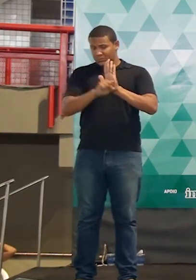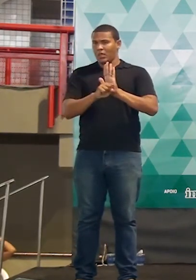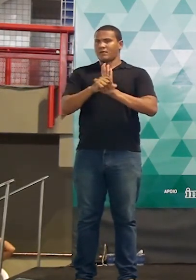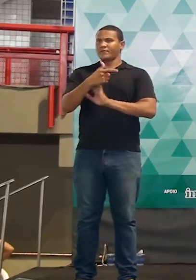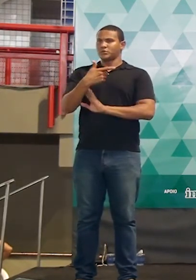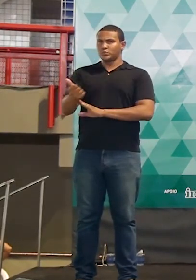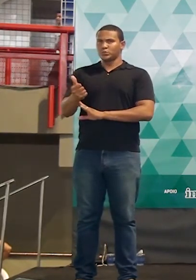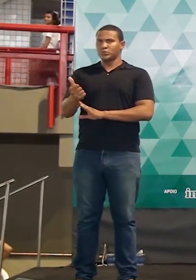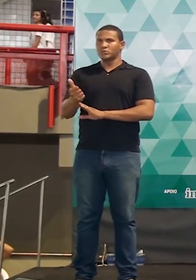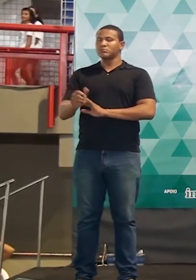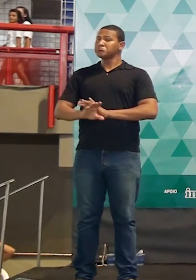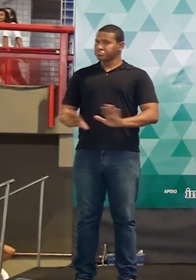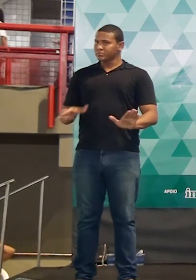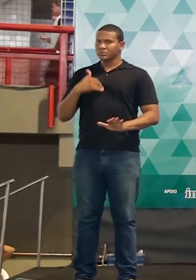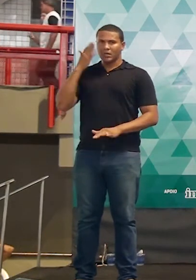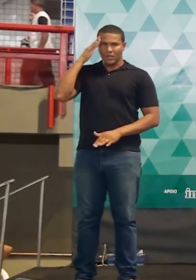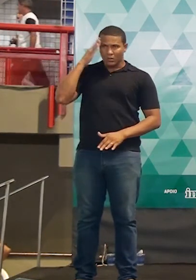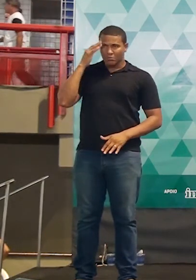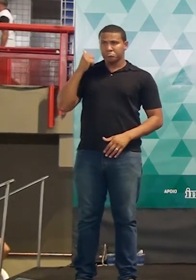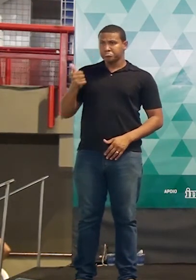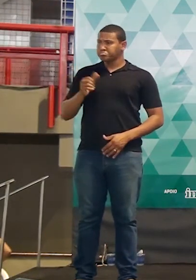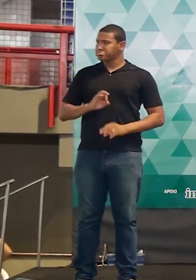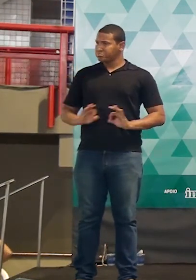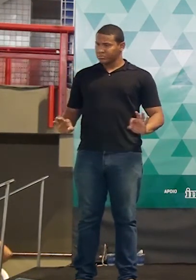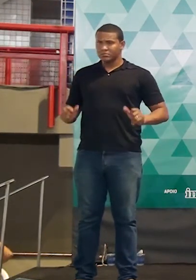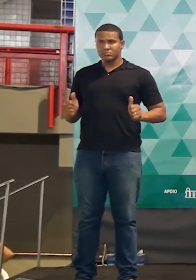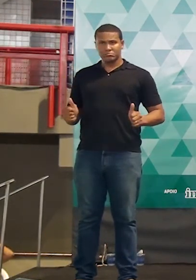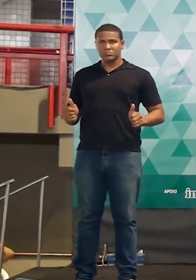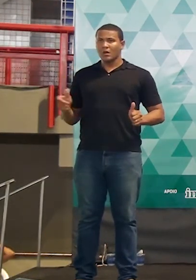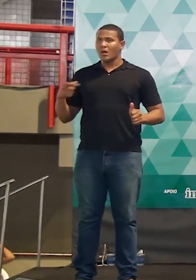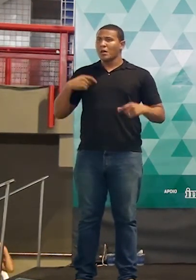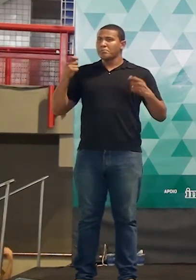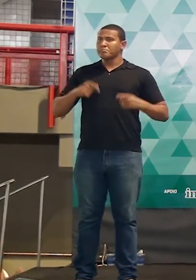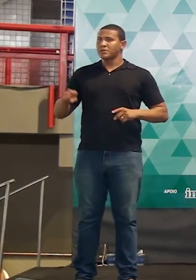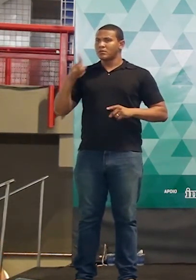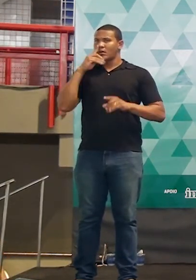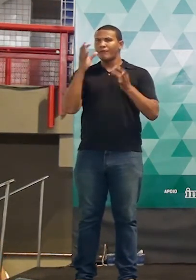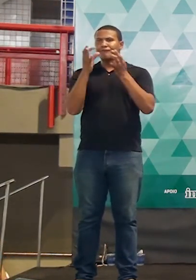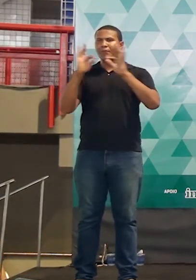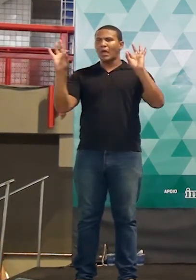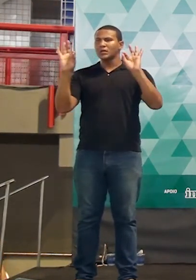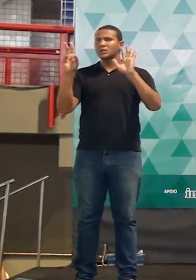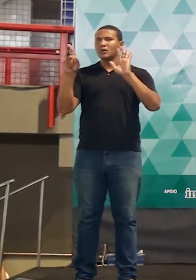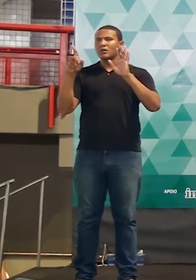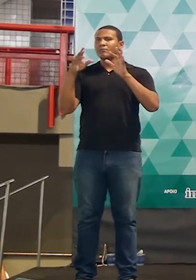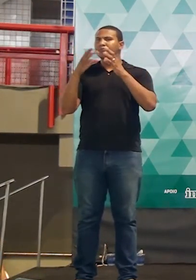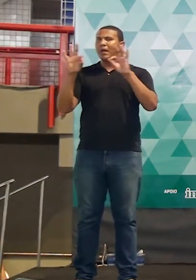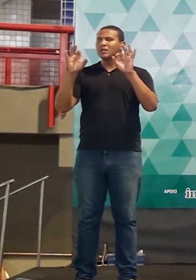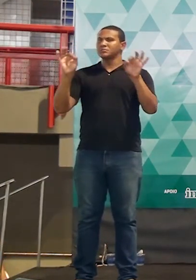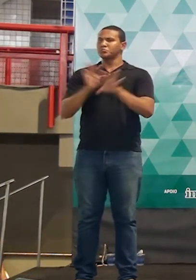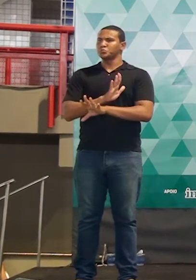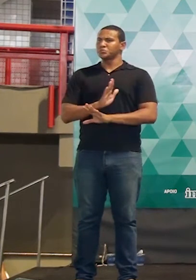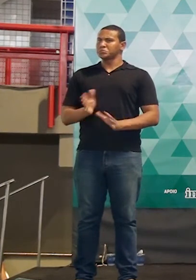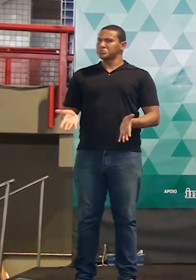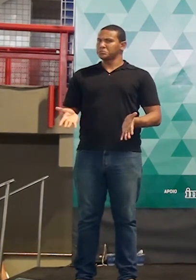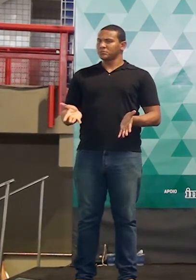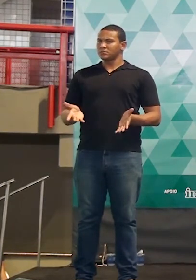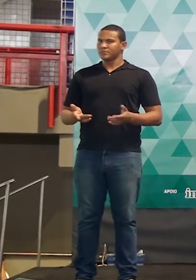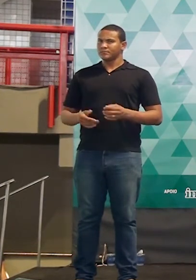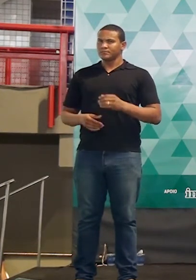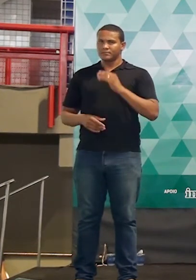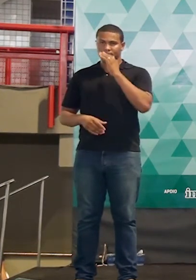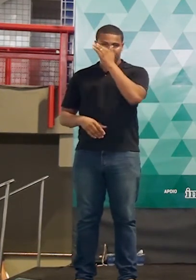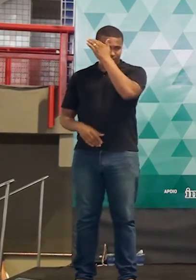21, entenderam? Resolveu o problema. Eu não estou usando um clichê, estou usando uma adjunto adverbial de tempo.